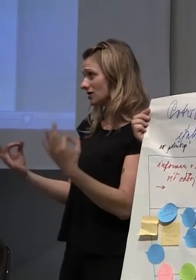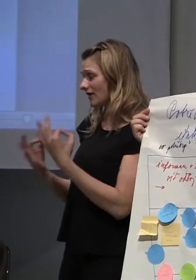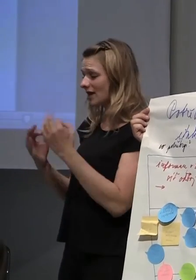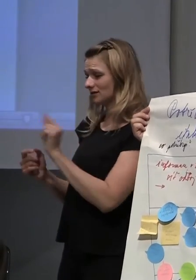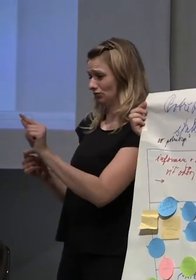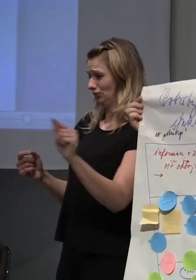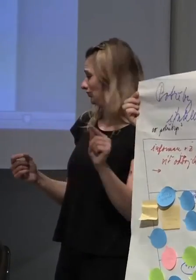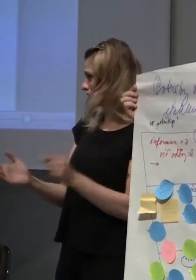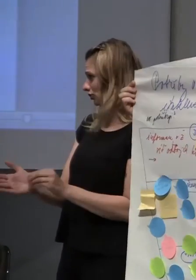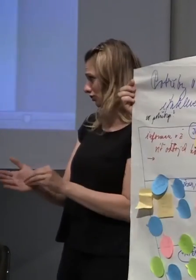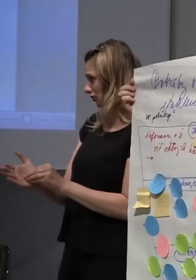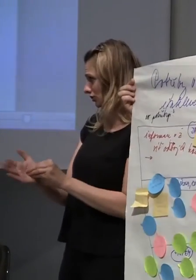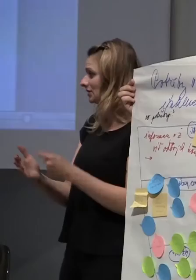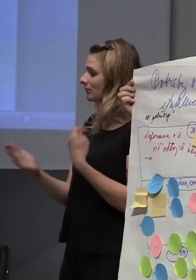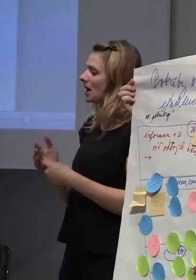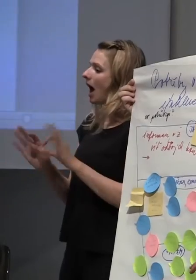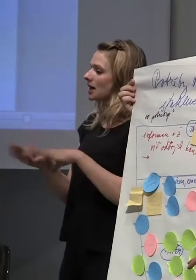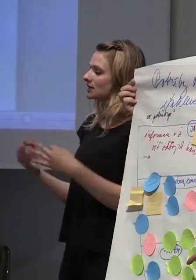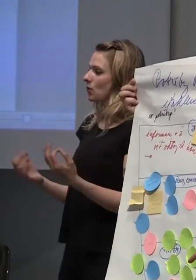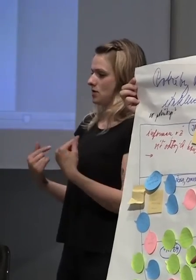je a už jednou seznámí se s nimi může